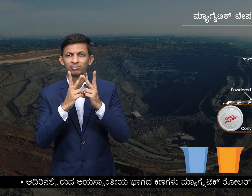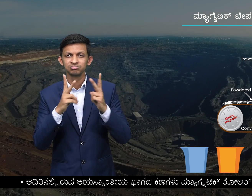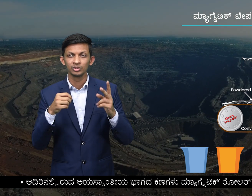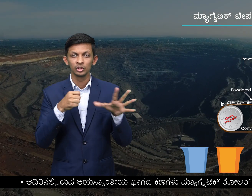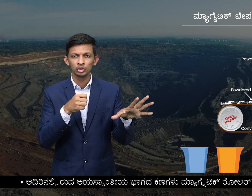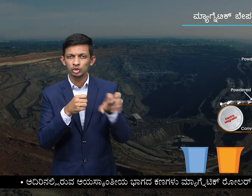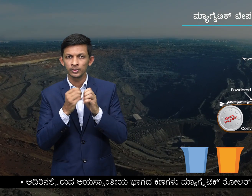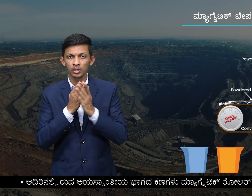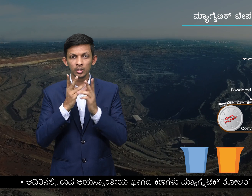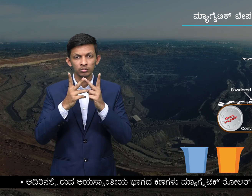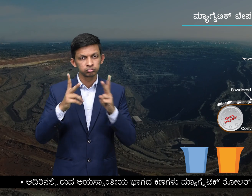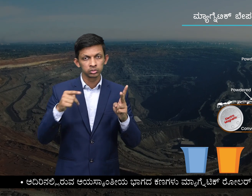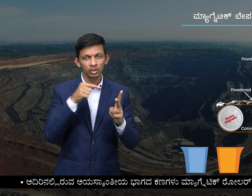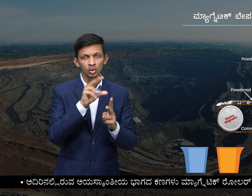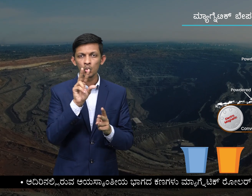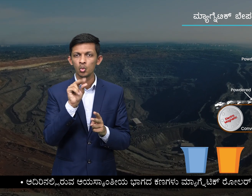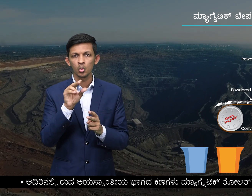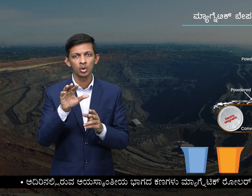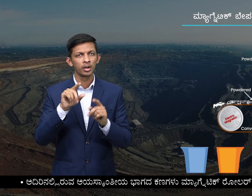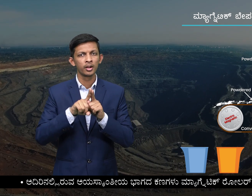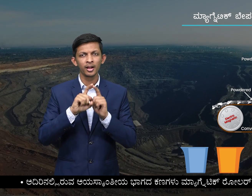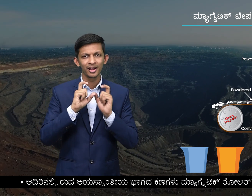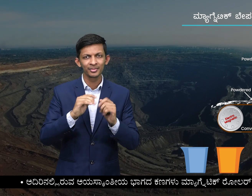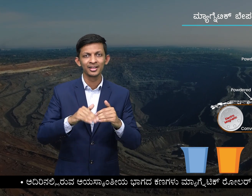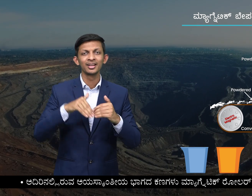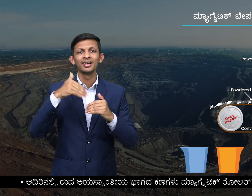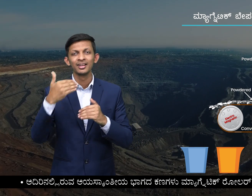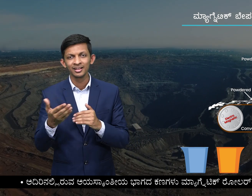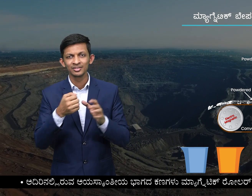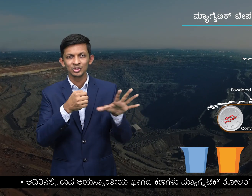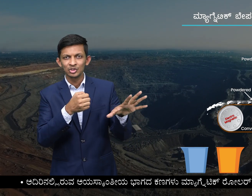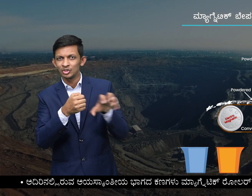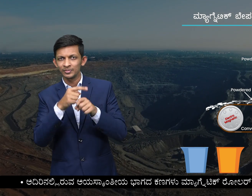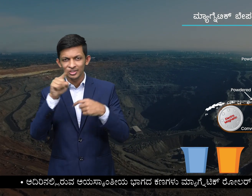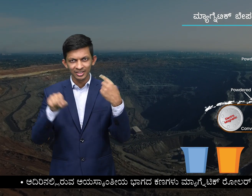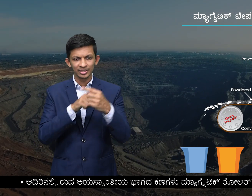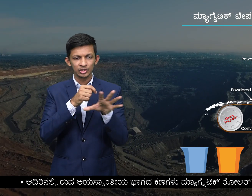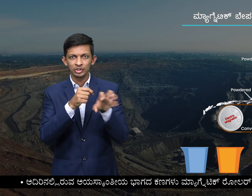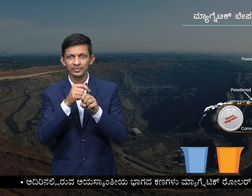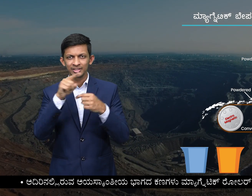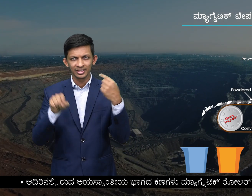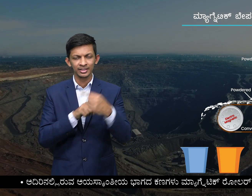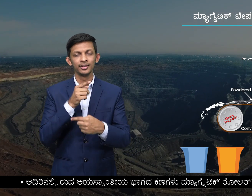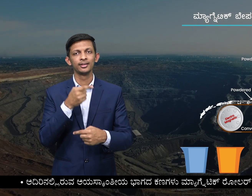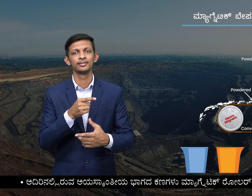ಅದಿರಿನಲ್ಲಿರುವ ಅಯಸ್ಕಾಂತೀಯ ಭಾಗದ ಕಣಗಳು ಮ್ಯಾಗ್ನೆಟಿಕ್ ರೋಲರ್ ಕಡೆಗೆ ಆಕರ್ಷಿತವಾಗೋದಿಲ್ಲ.